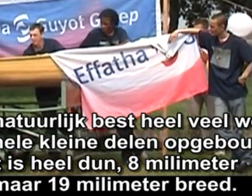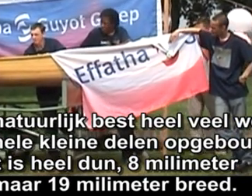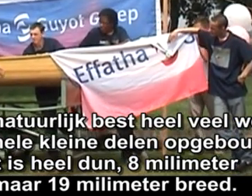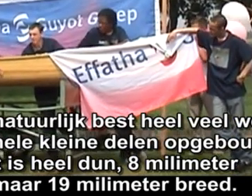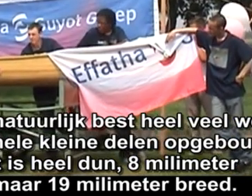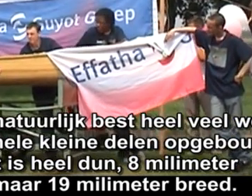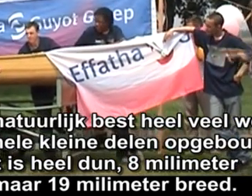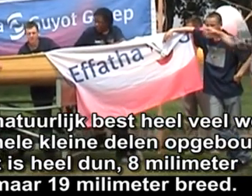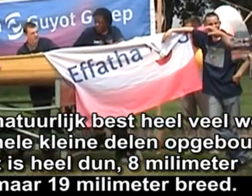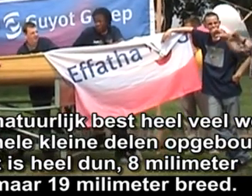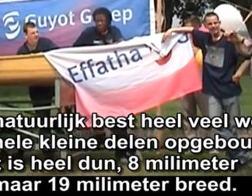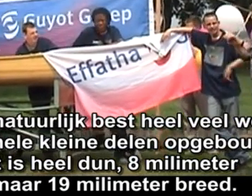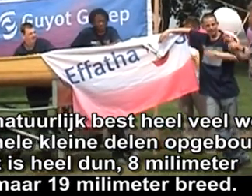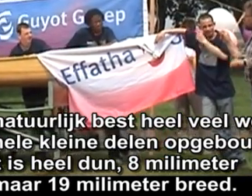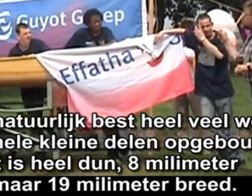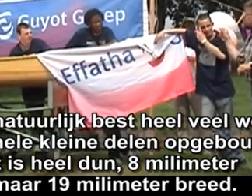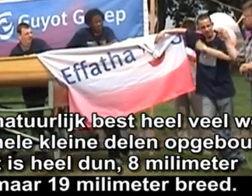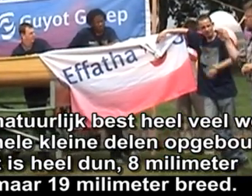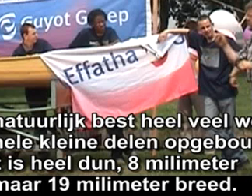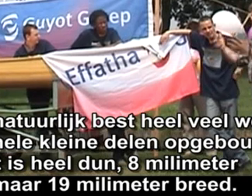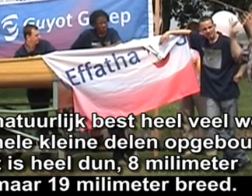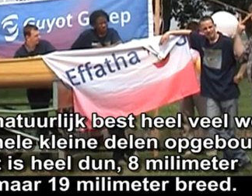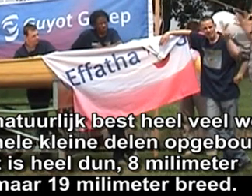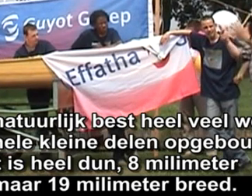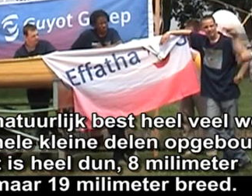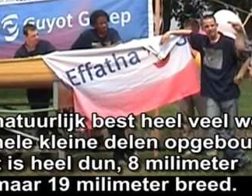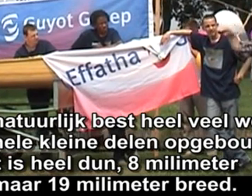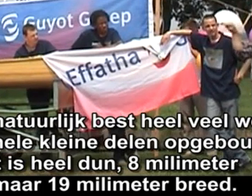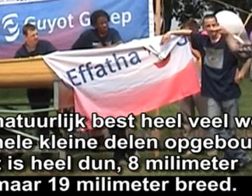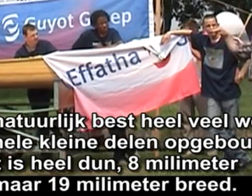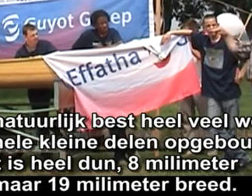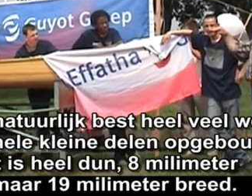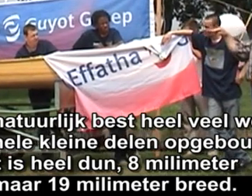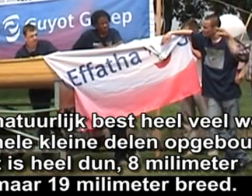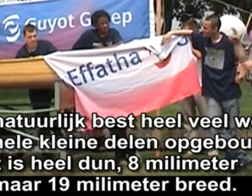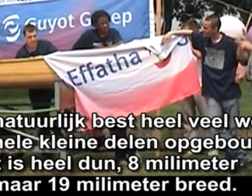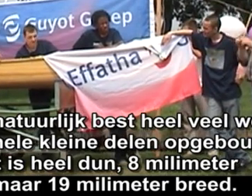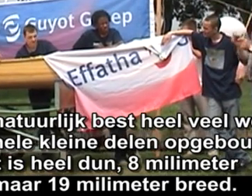Het hout is heel dun, 8 mm dik. En het is ongeveer 19 mm breed.